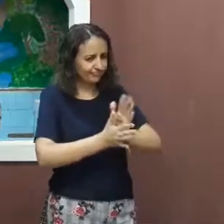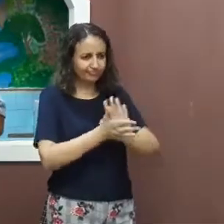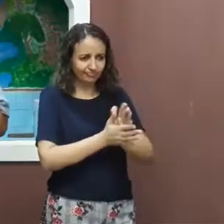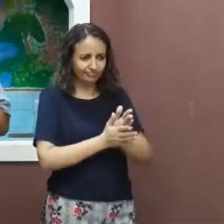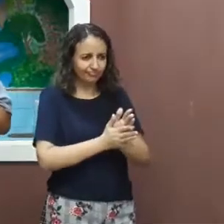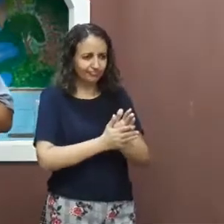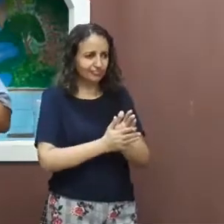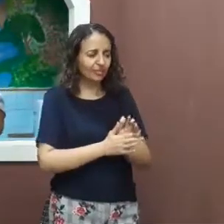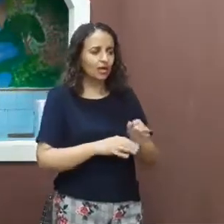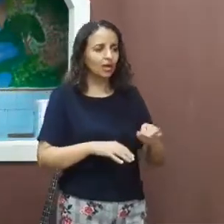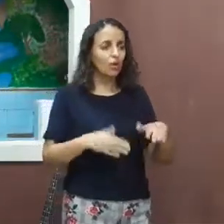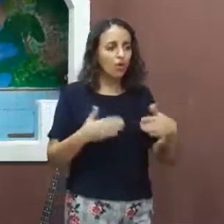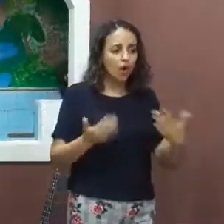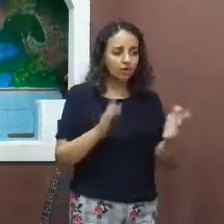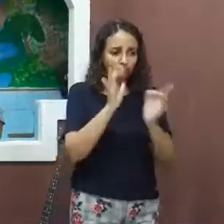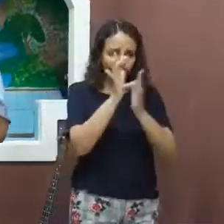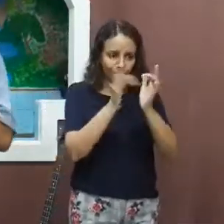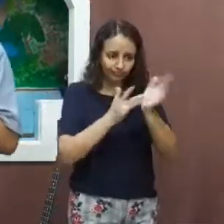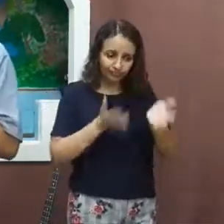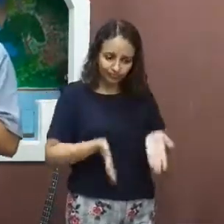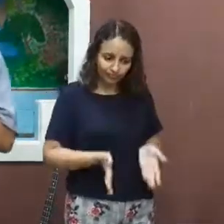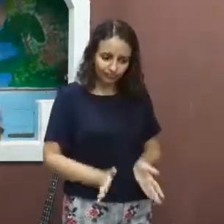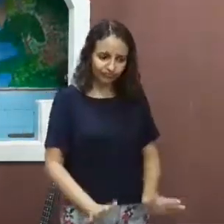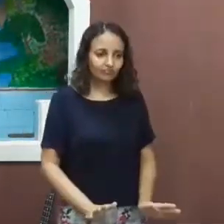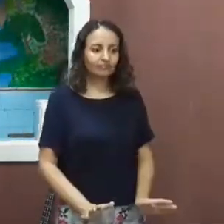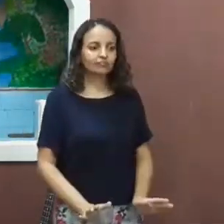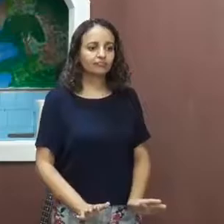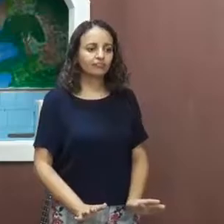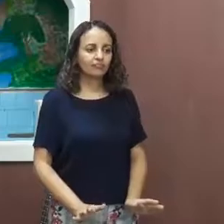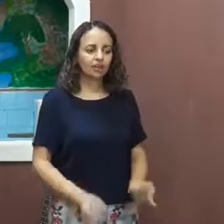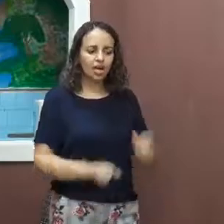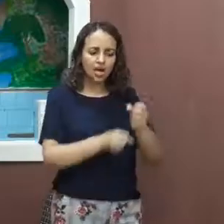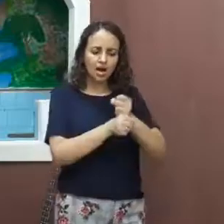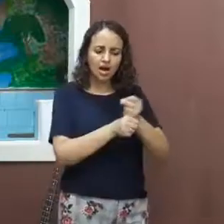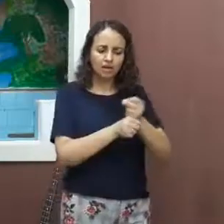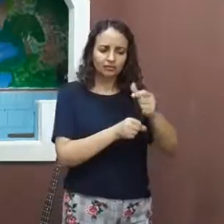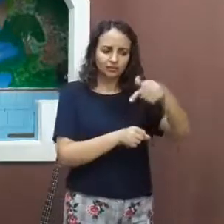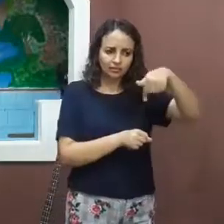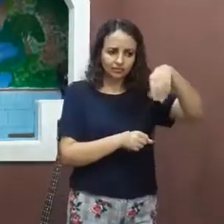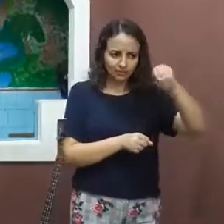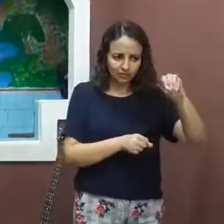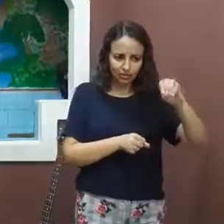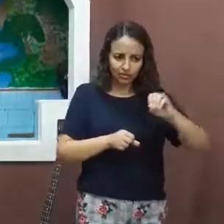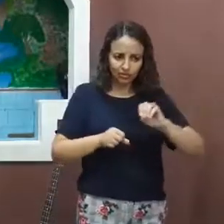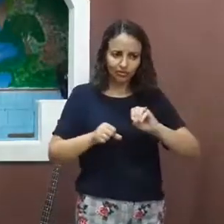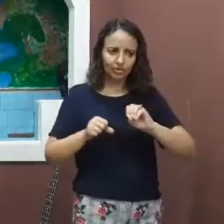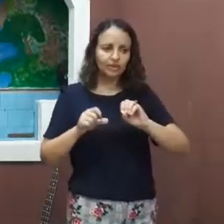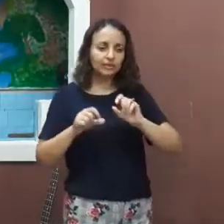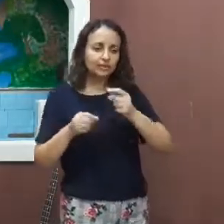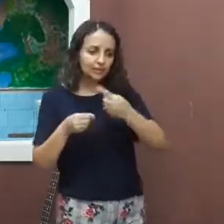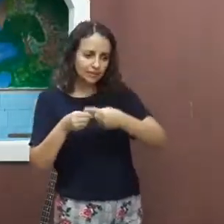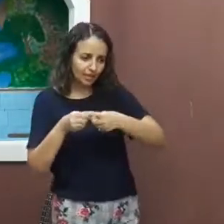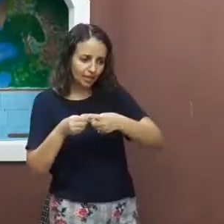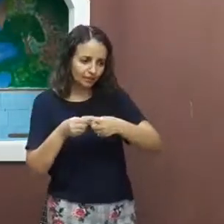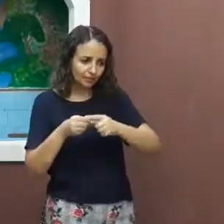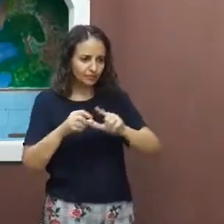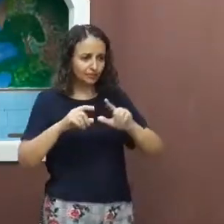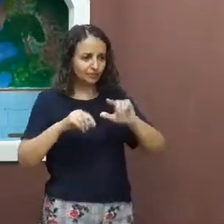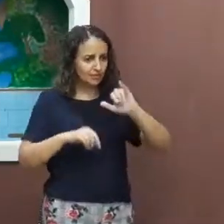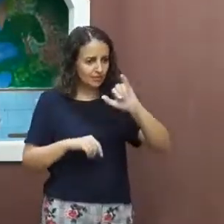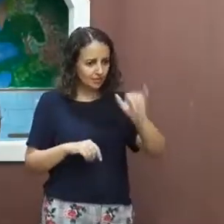Jesus. Se formos conseguir um pouquinho, nos anos 70, a cidade de Jerusalém é destruída. O